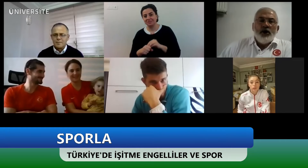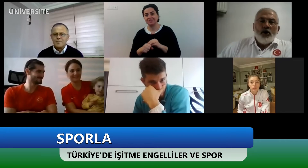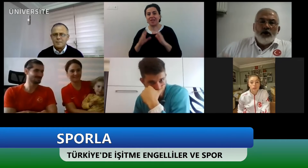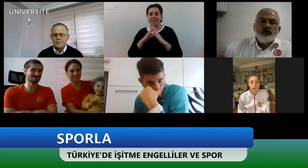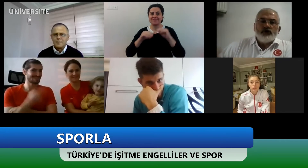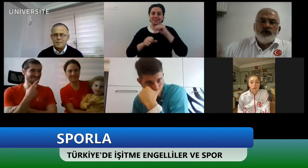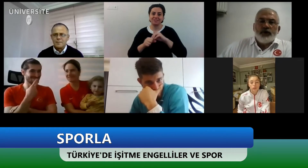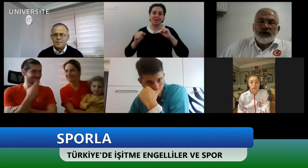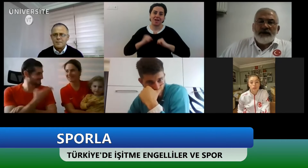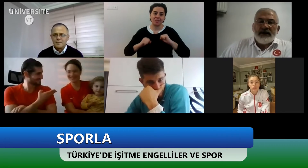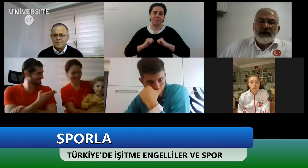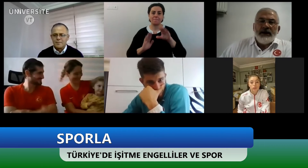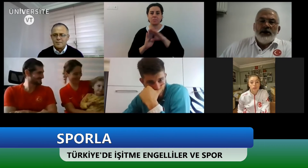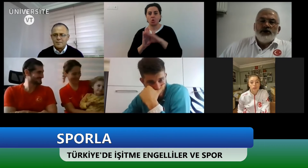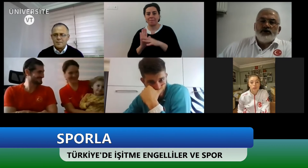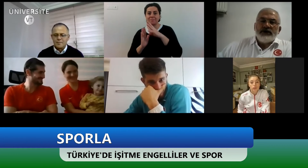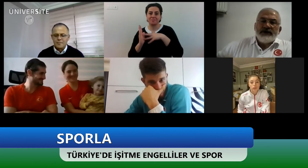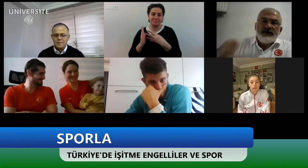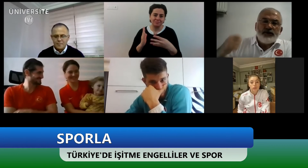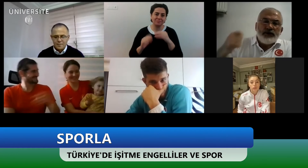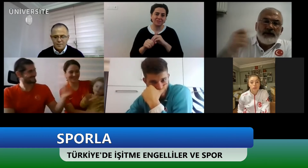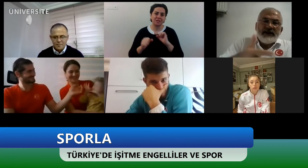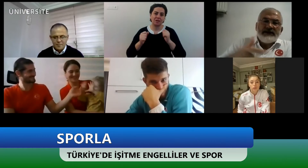antrenörlerimizin oluşturduğu programlarla